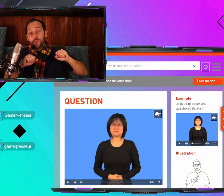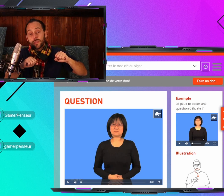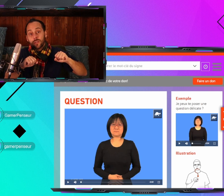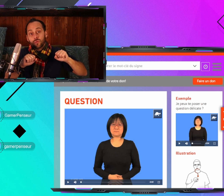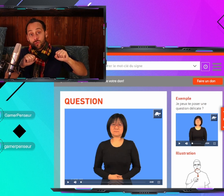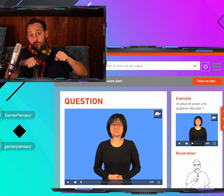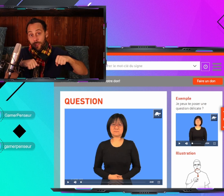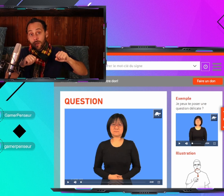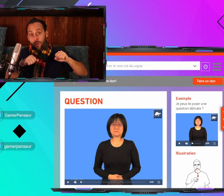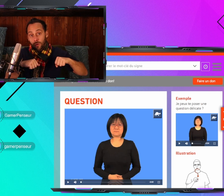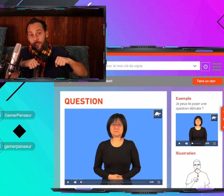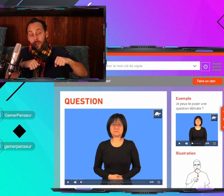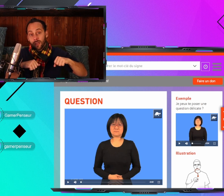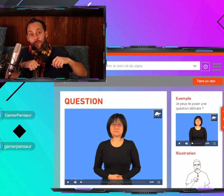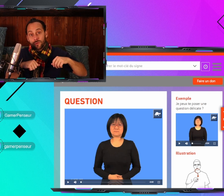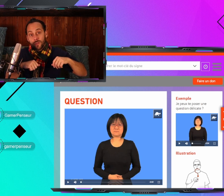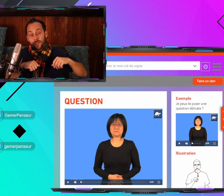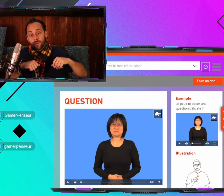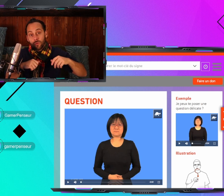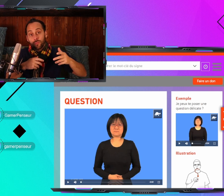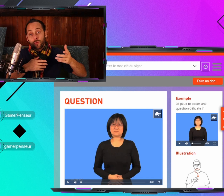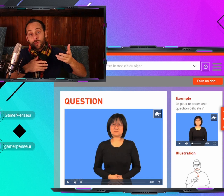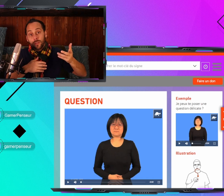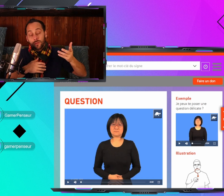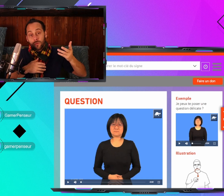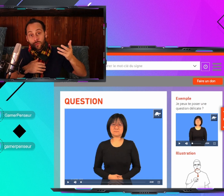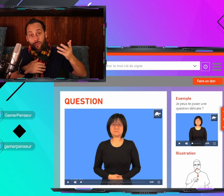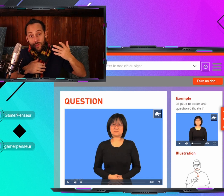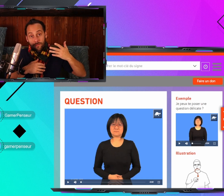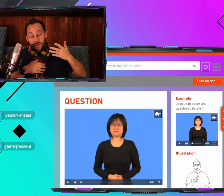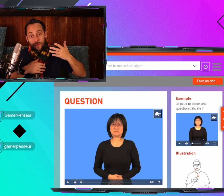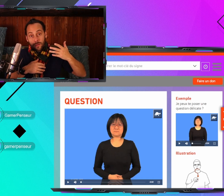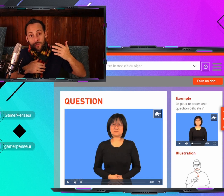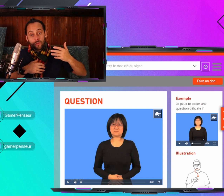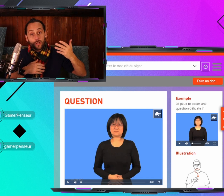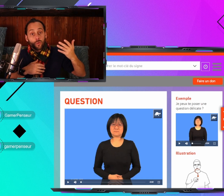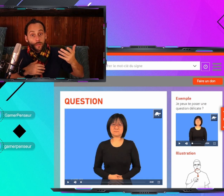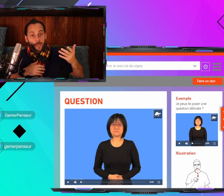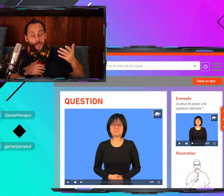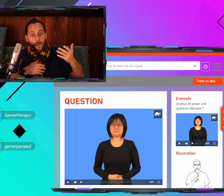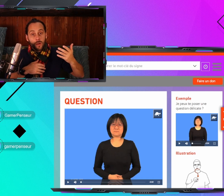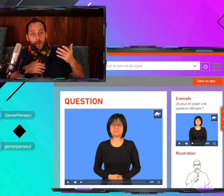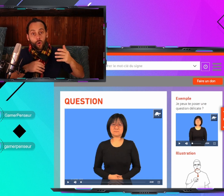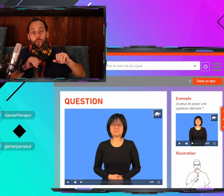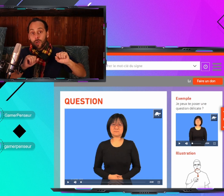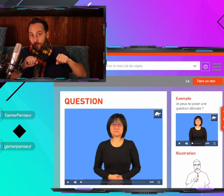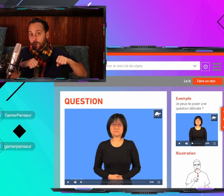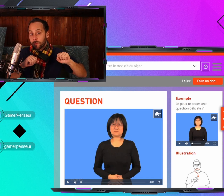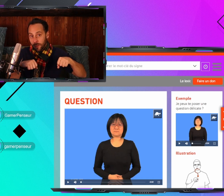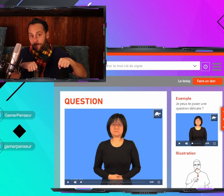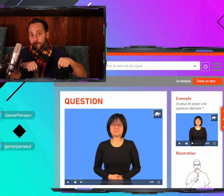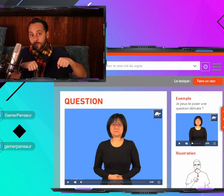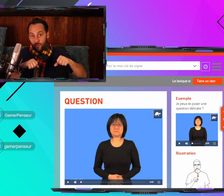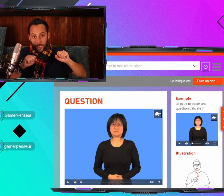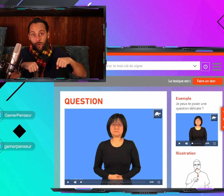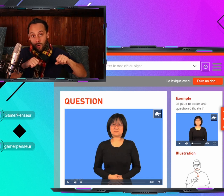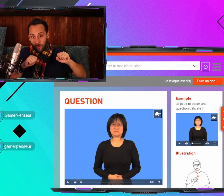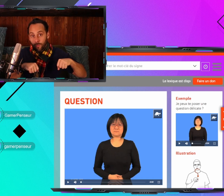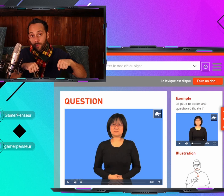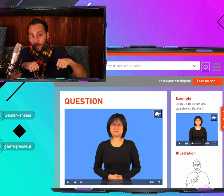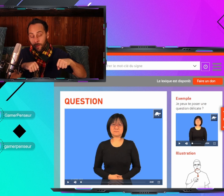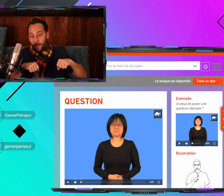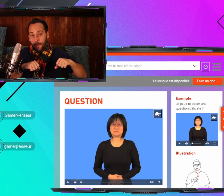Ça peut aussi dire je suis d'accord. Si quelqu'un pose une question pour demander ton avis, est-ce que j'ai le droit de faire ça? On peut répondre comme ça. Je suis